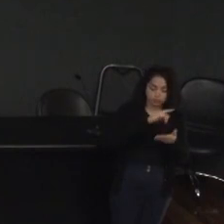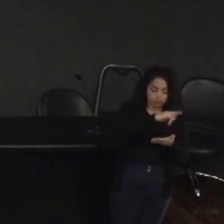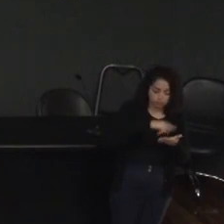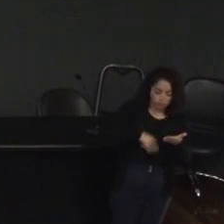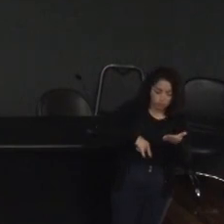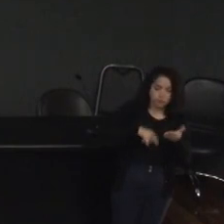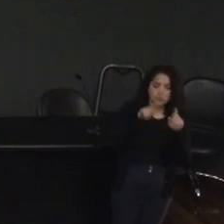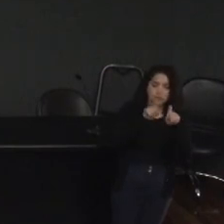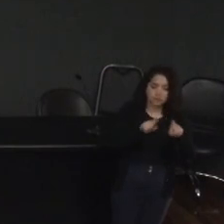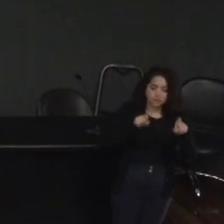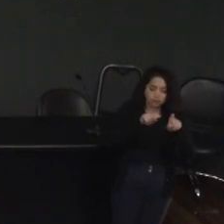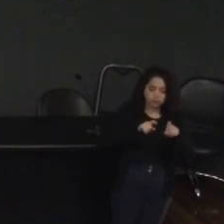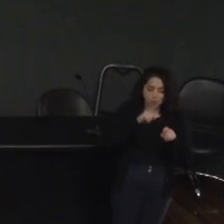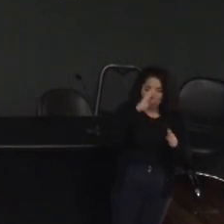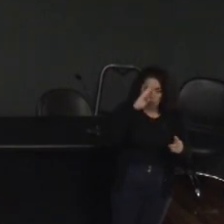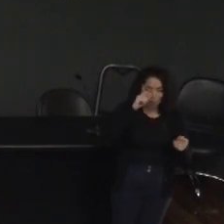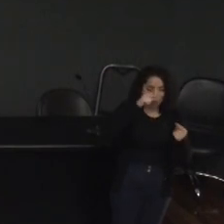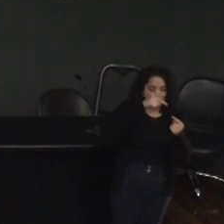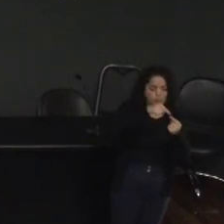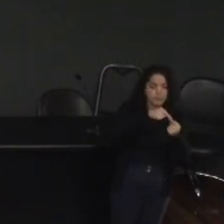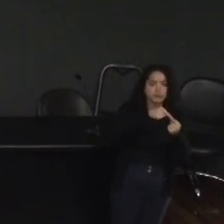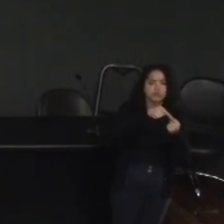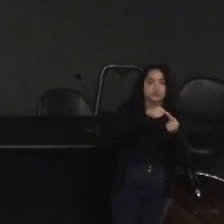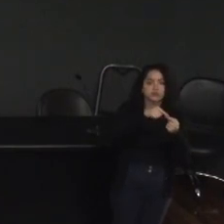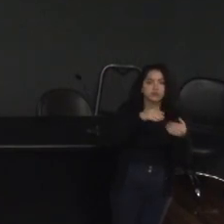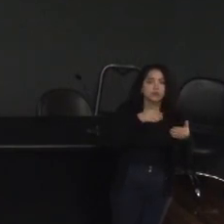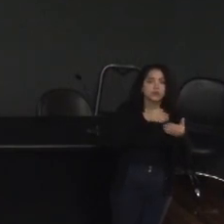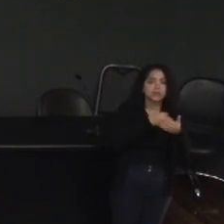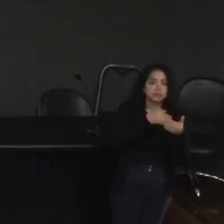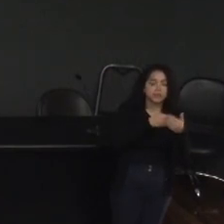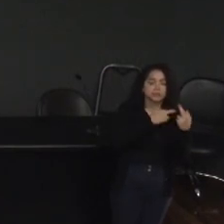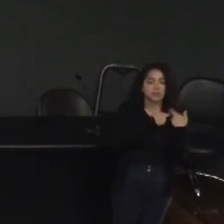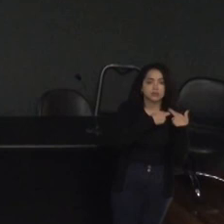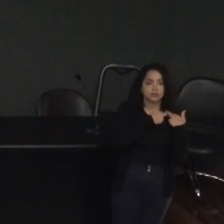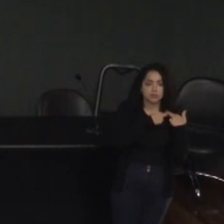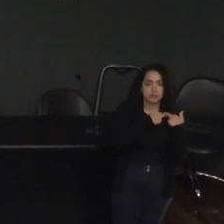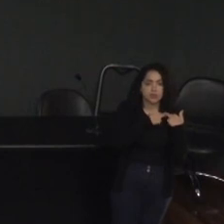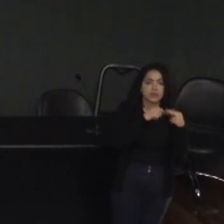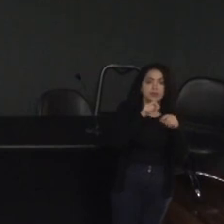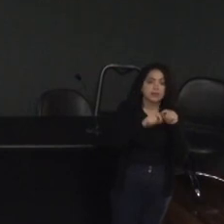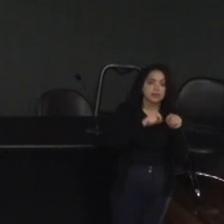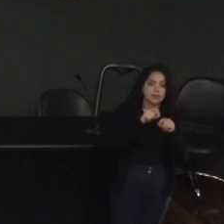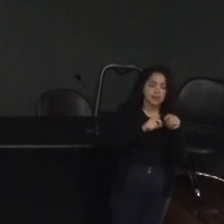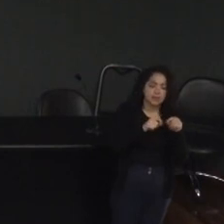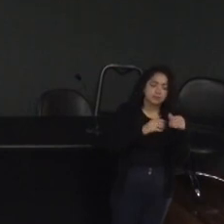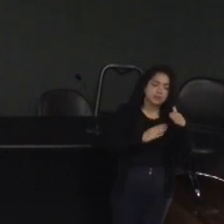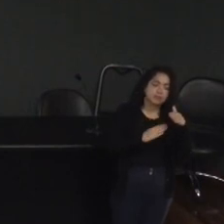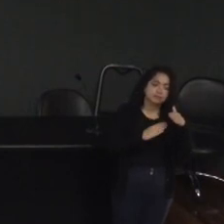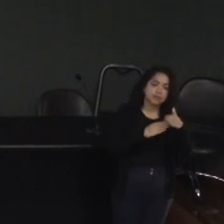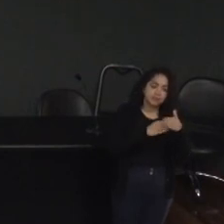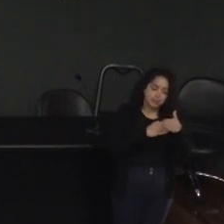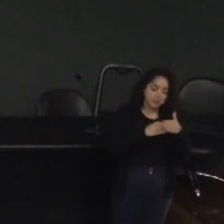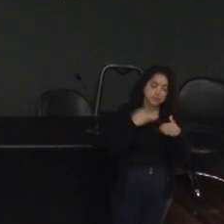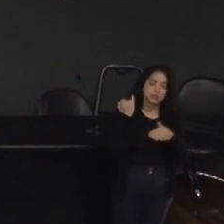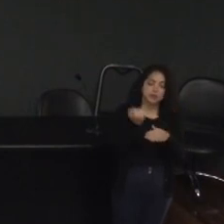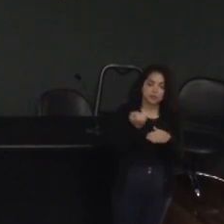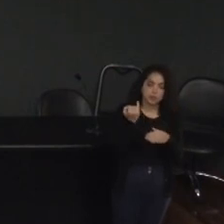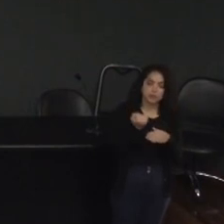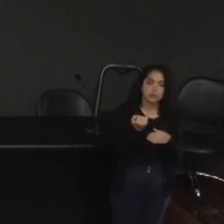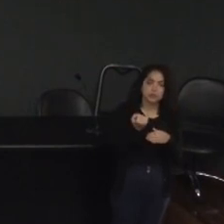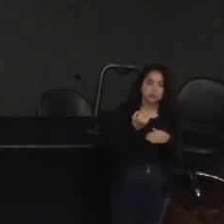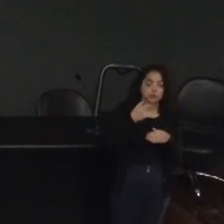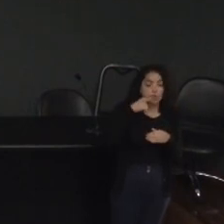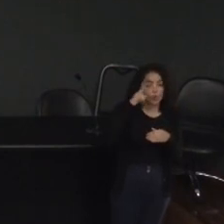eletrônico que tem o objetivo de limitar a responsabilidade né E essa limitação de responsabilidade Ela é bem importante porque como a gente falou